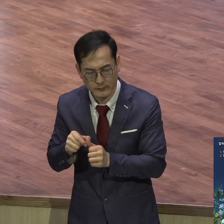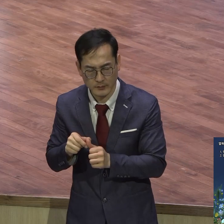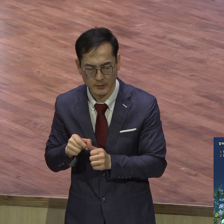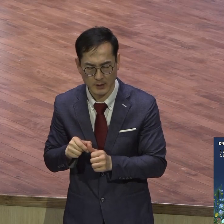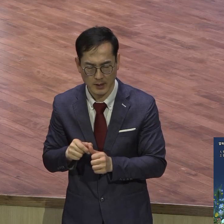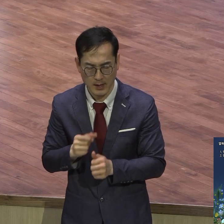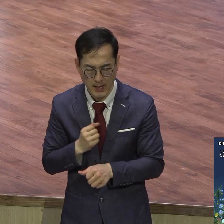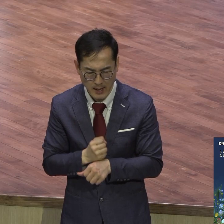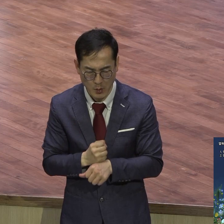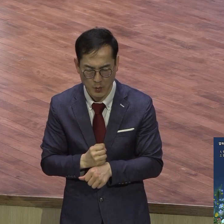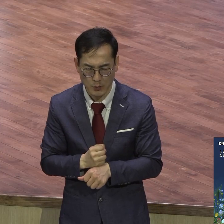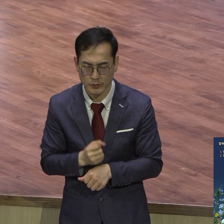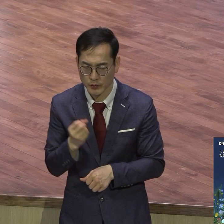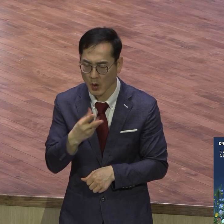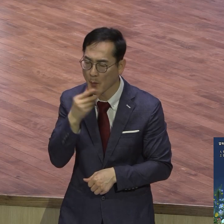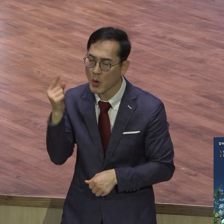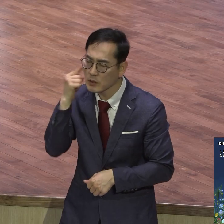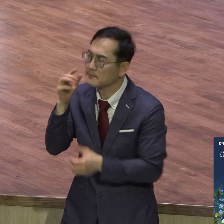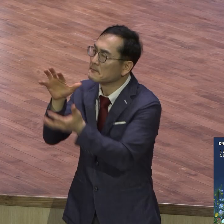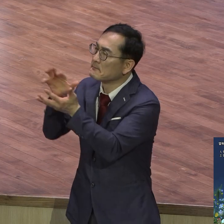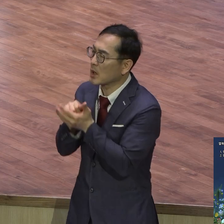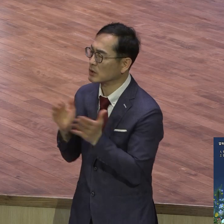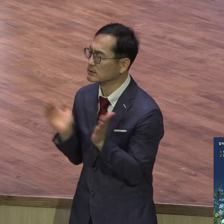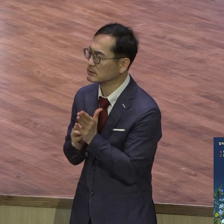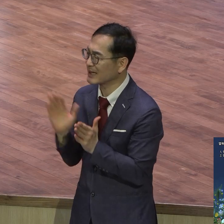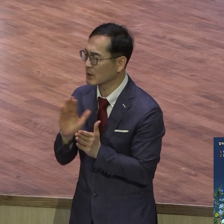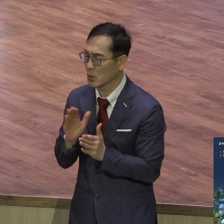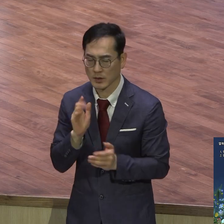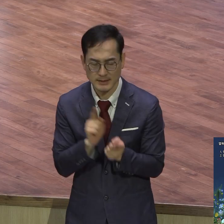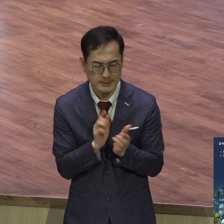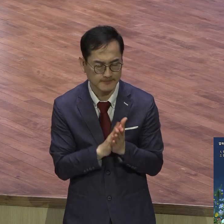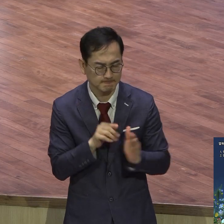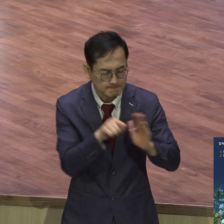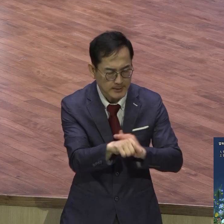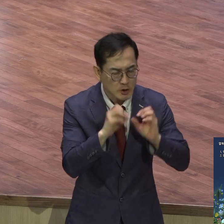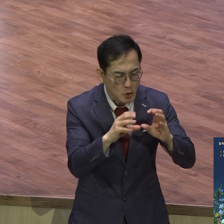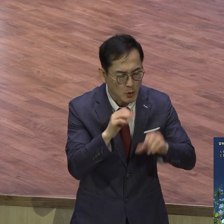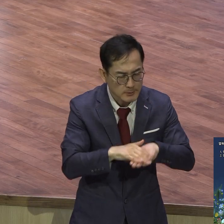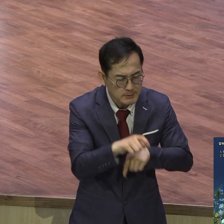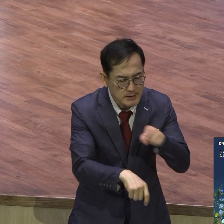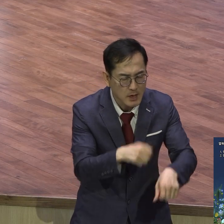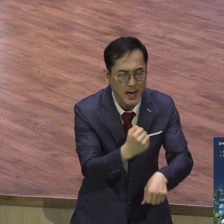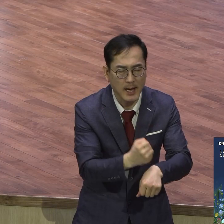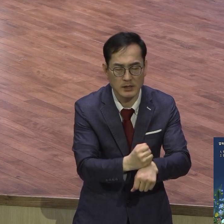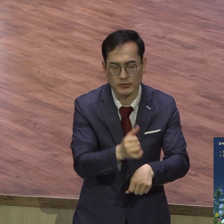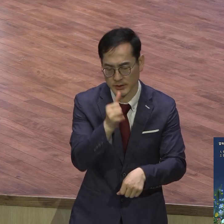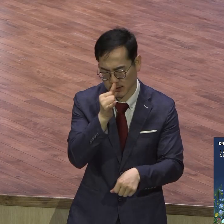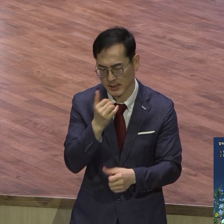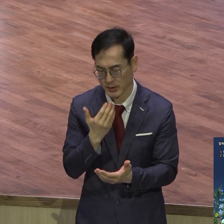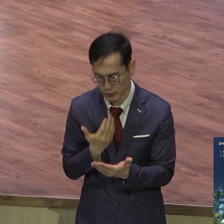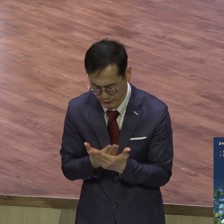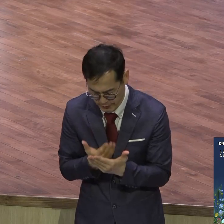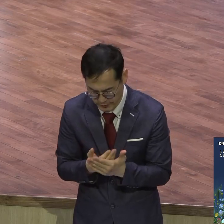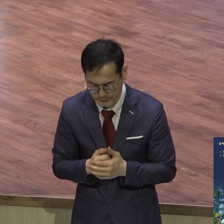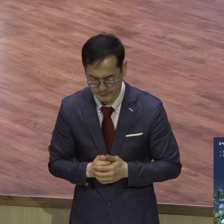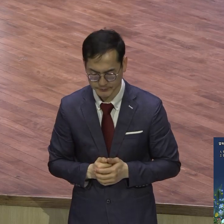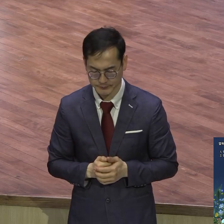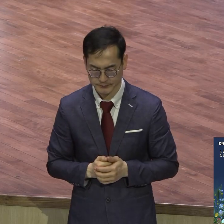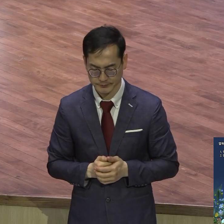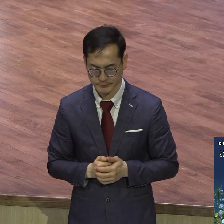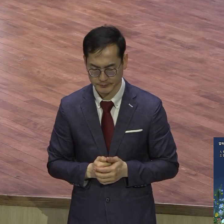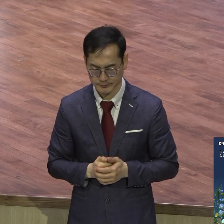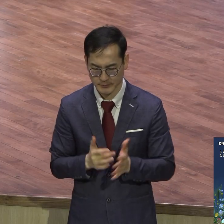실행해서 실행력을 가지고 열매를 맺는 하나님의 사람들이 다 되게 하야 조사사